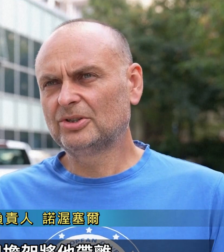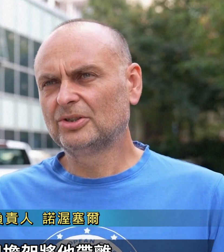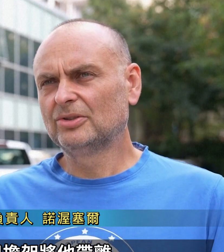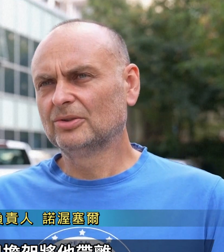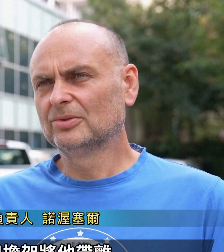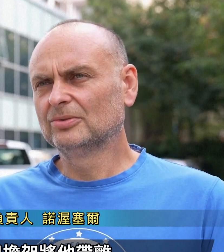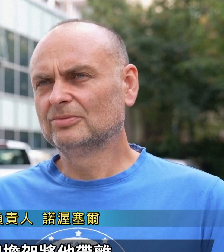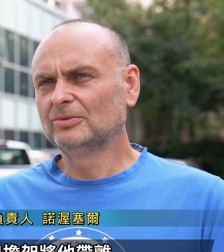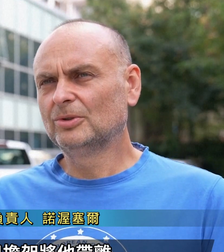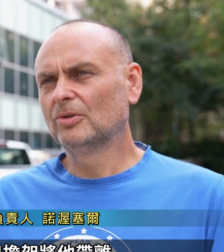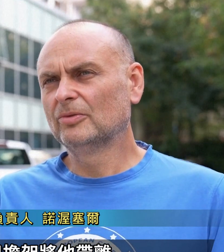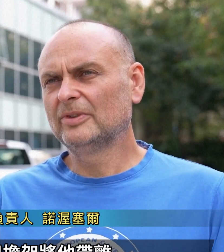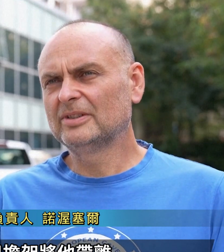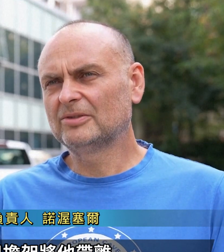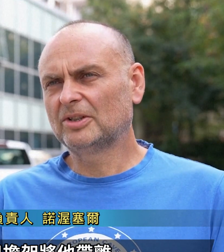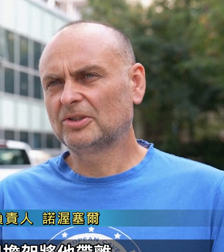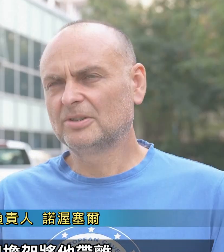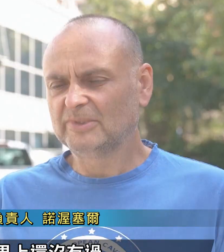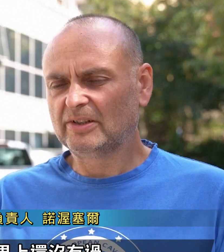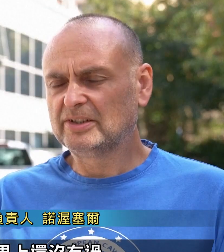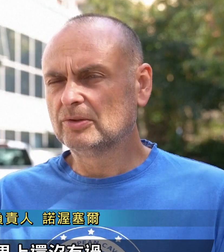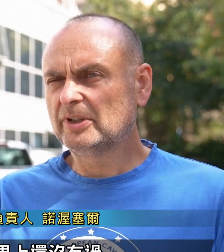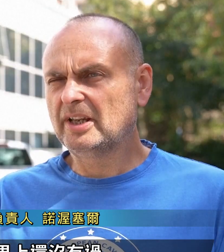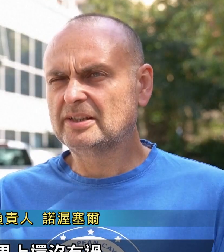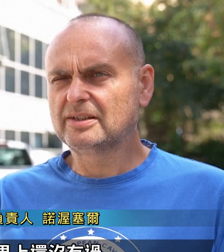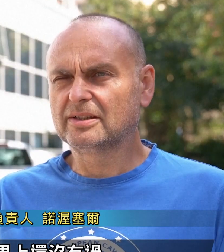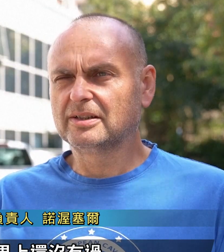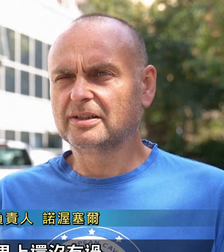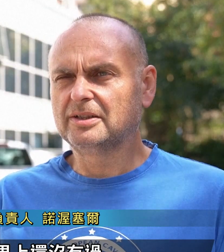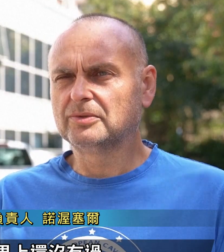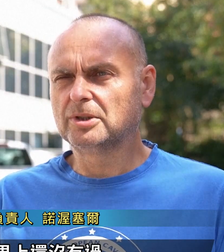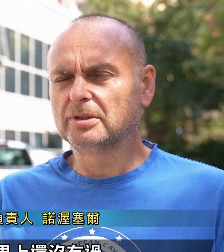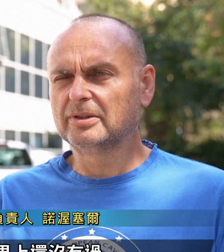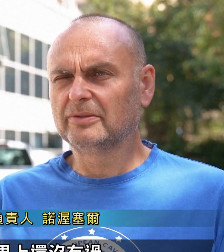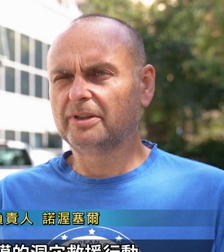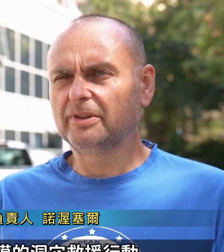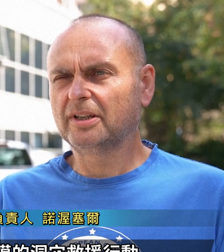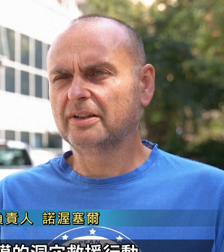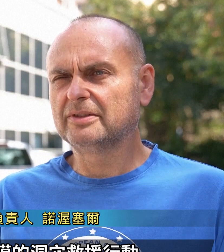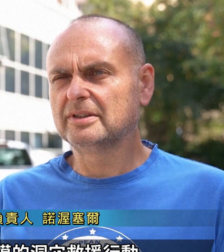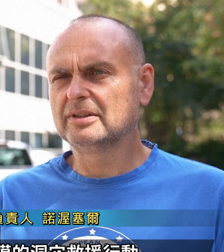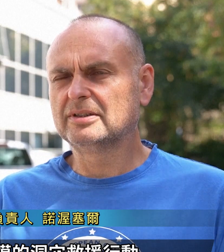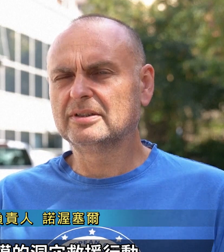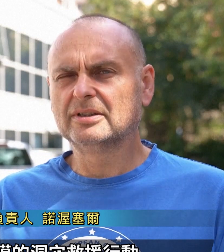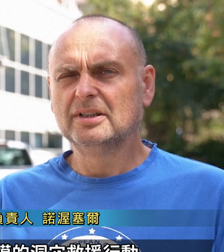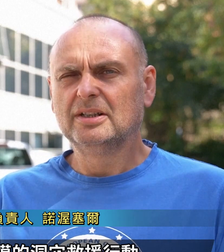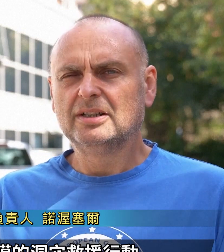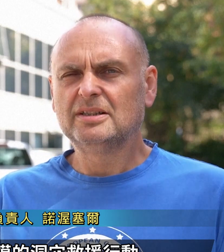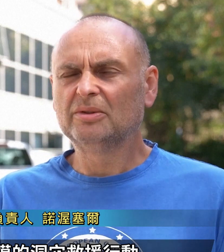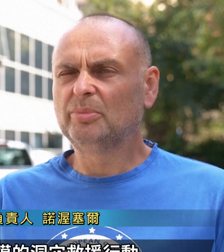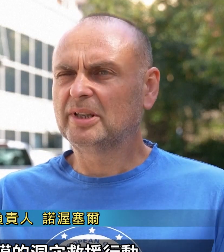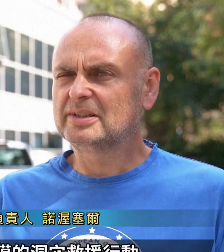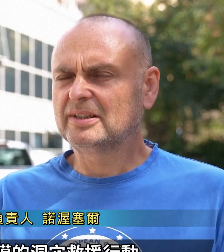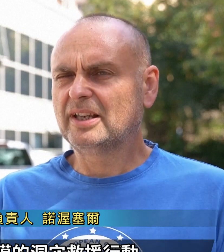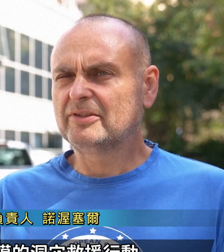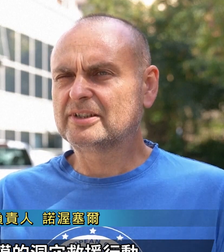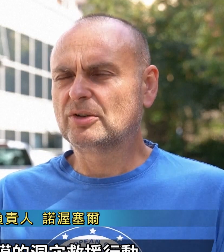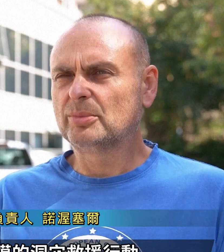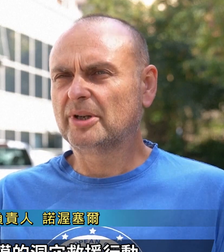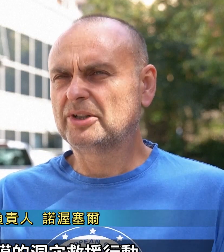to go with the stretcher. There is no case in the world where we have the biggest cave rescue operation.